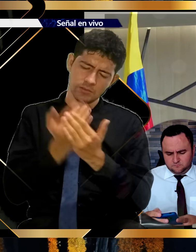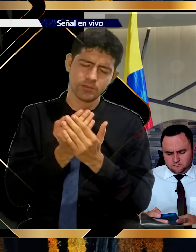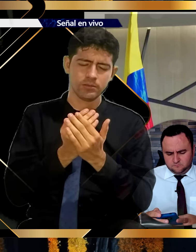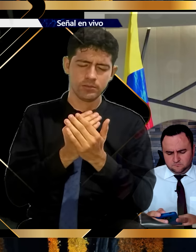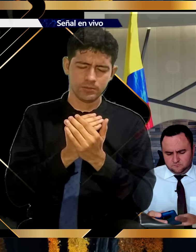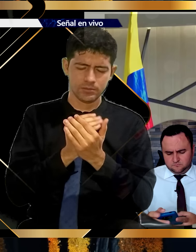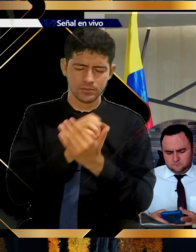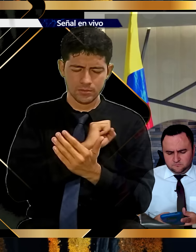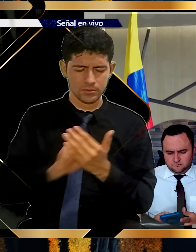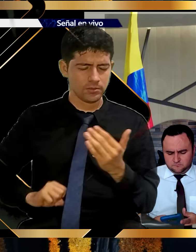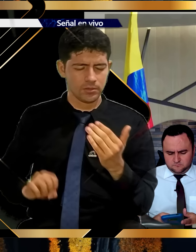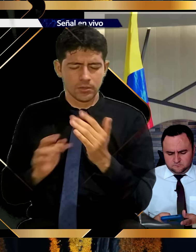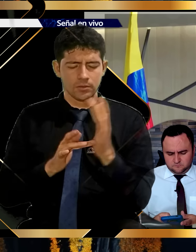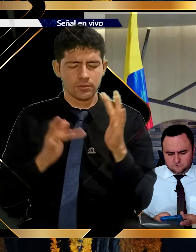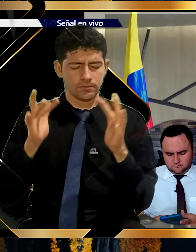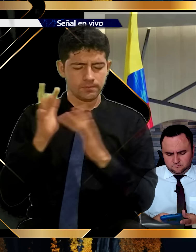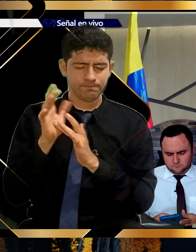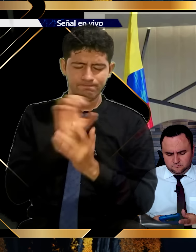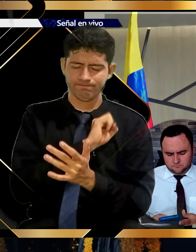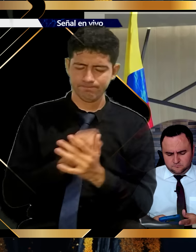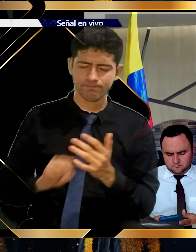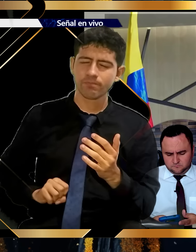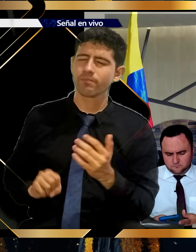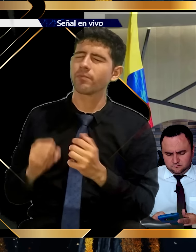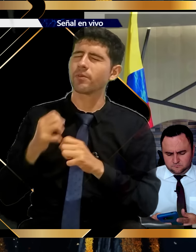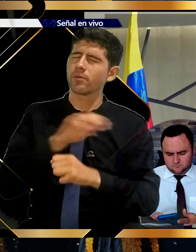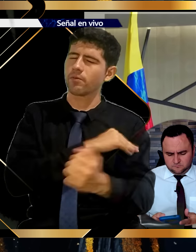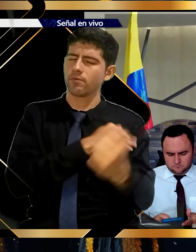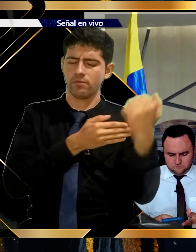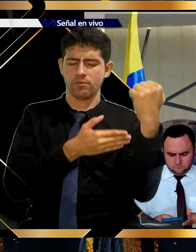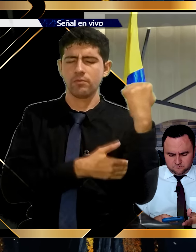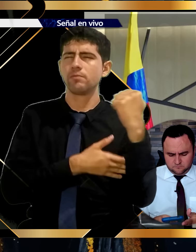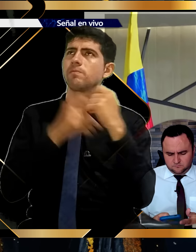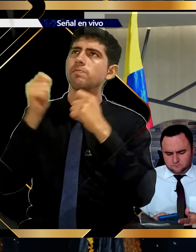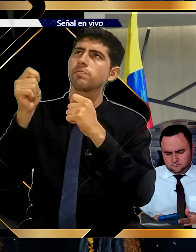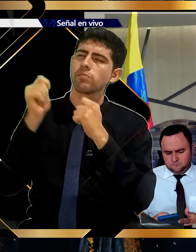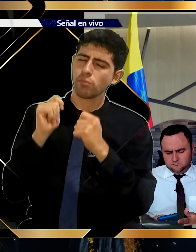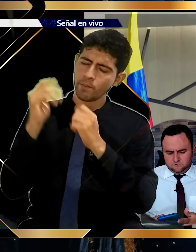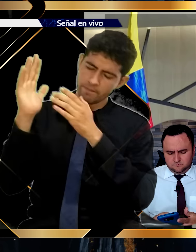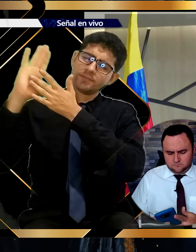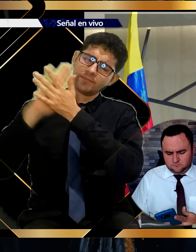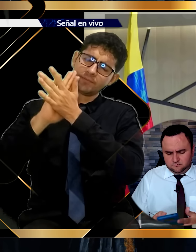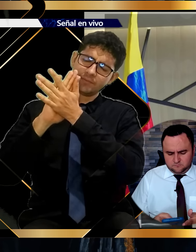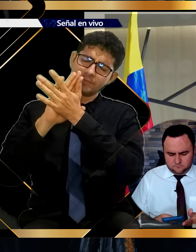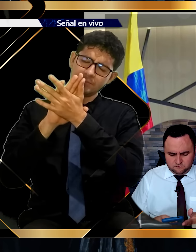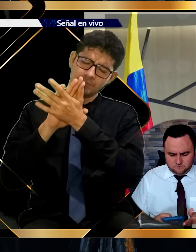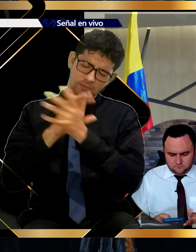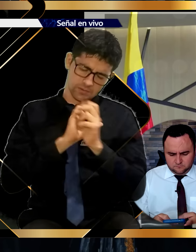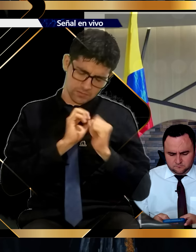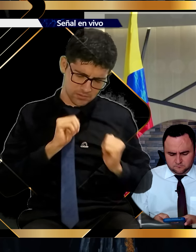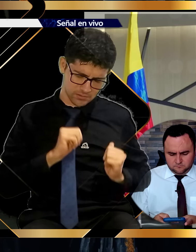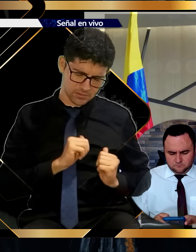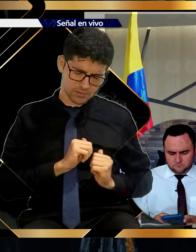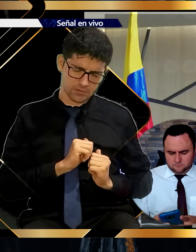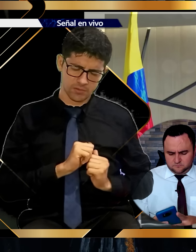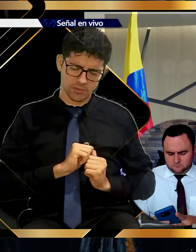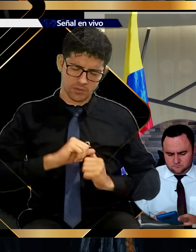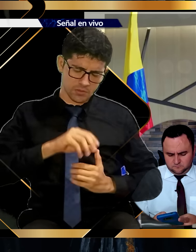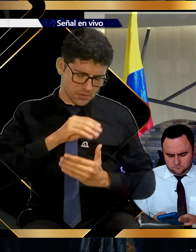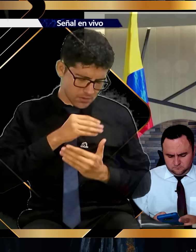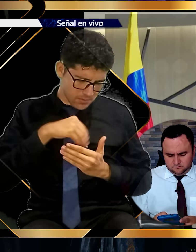la vida y la salud que tenemos de ti, Señor, por las fuerzas. Ahora necesitamos que tú nos hables al corazón, que